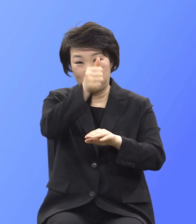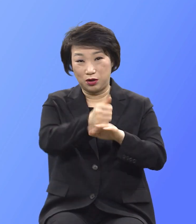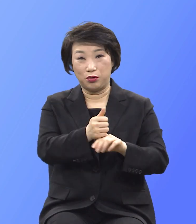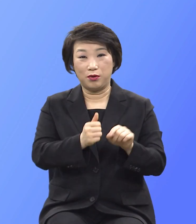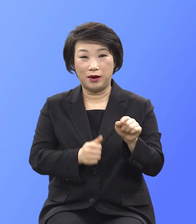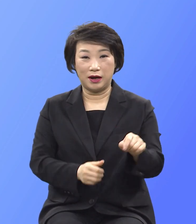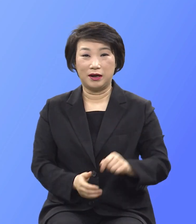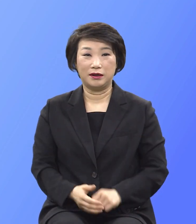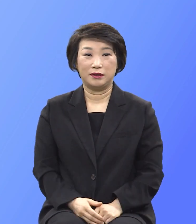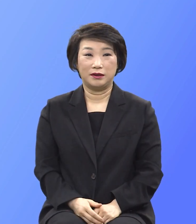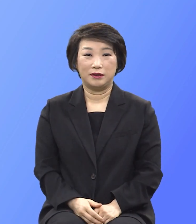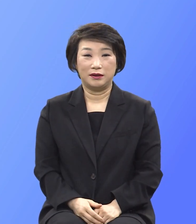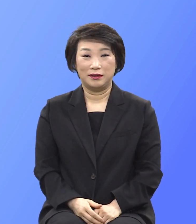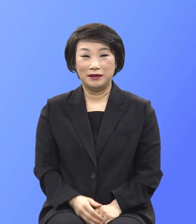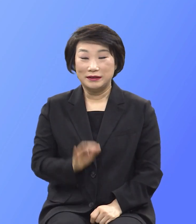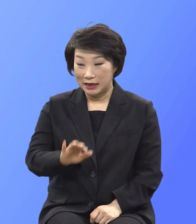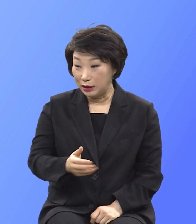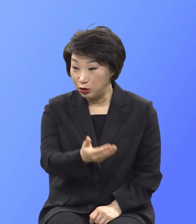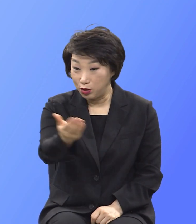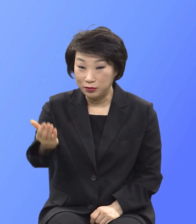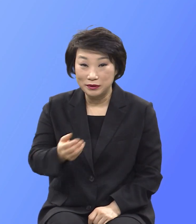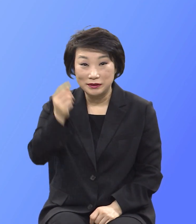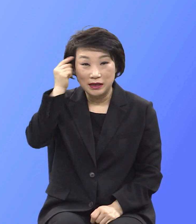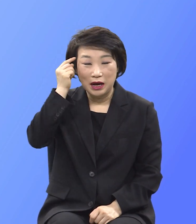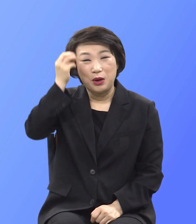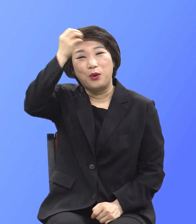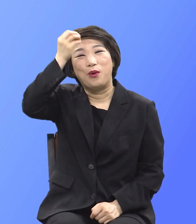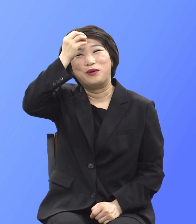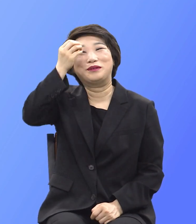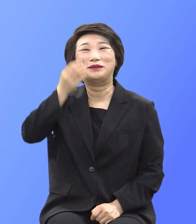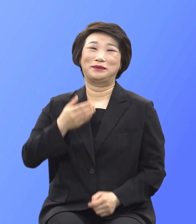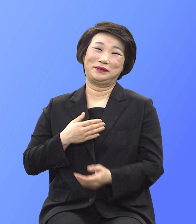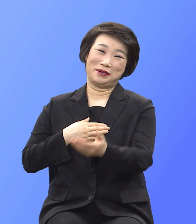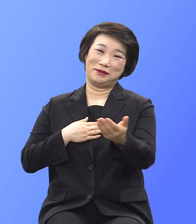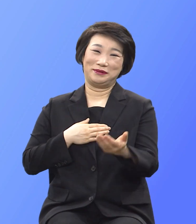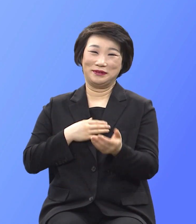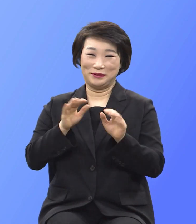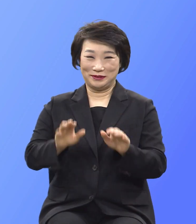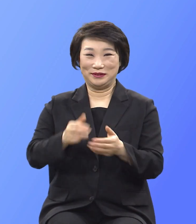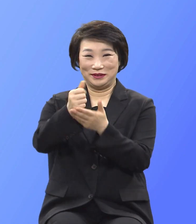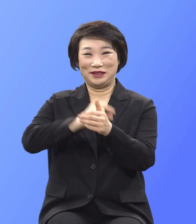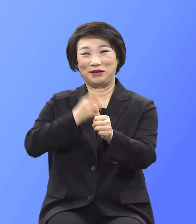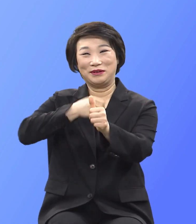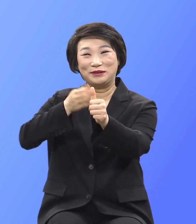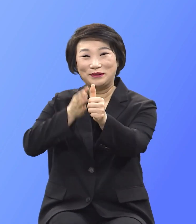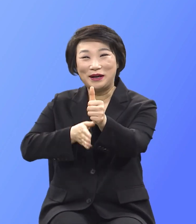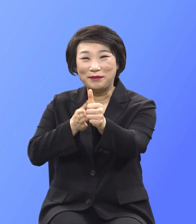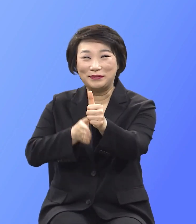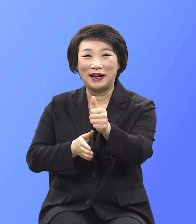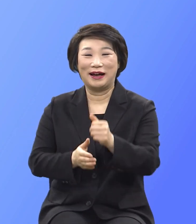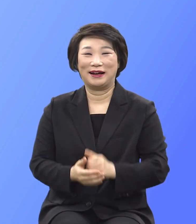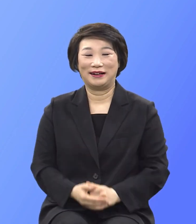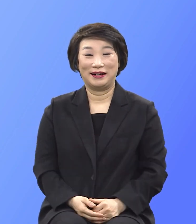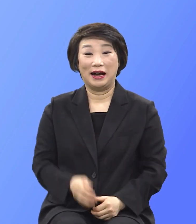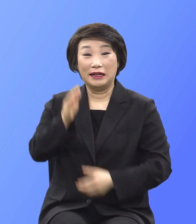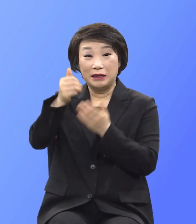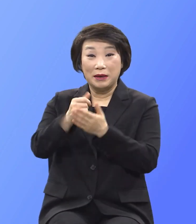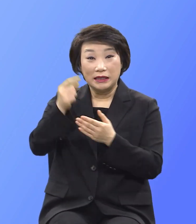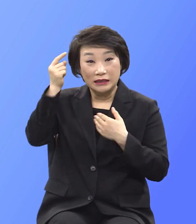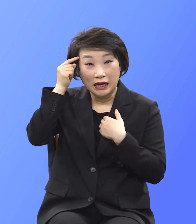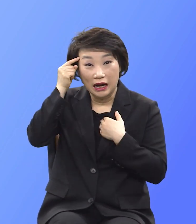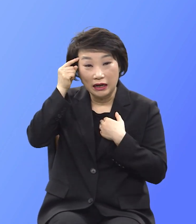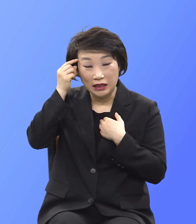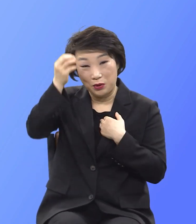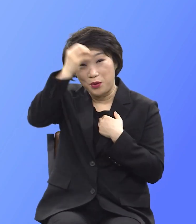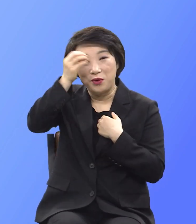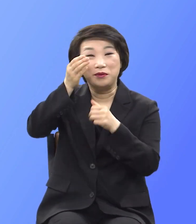말입니다. 여러분의 생각이 좀 고급스럽기를 주님의 이름으로 축원합니다. 하나님의